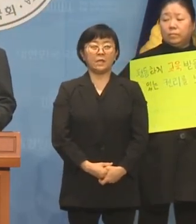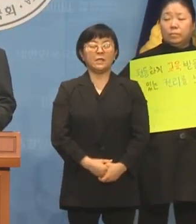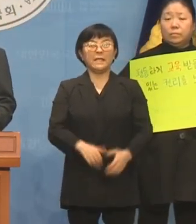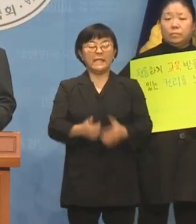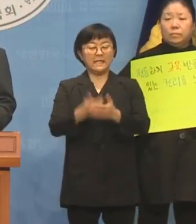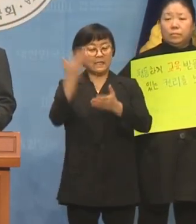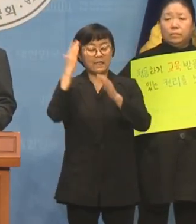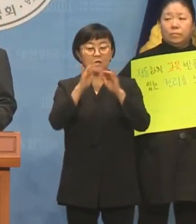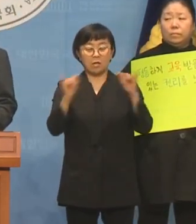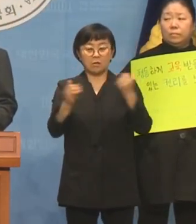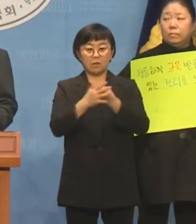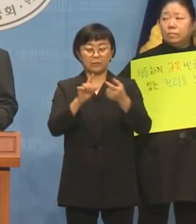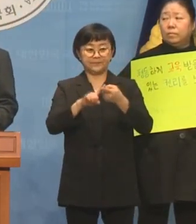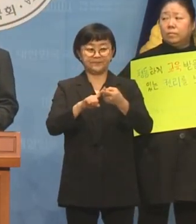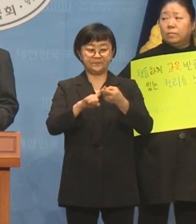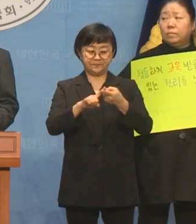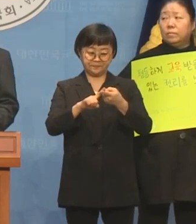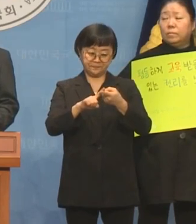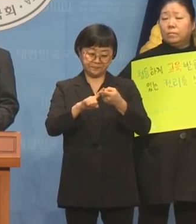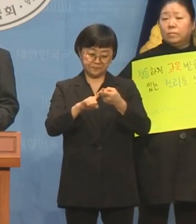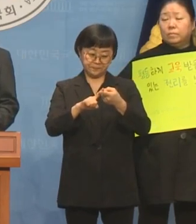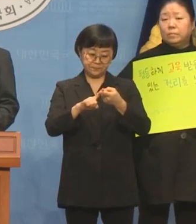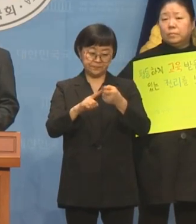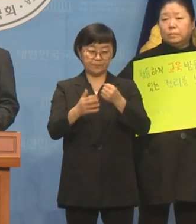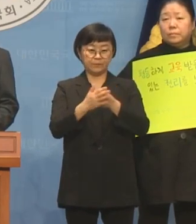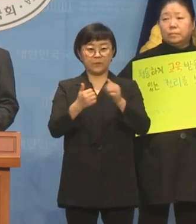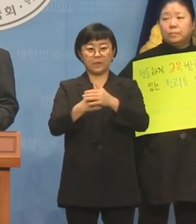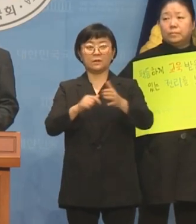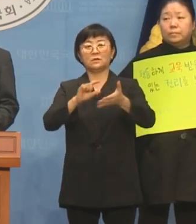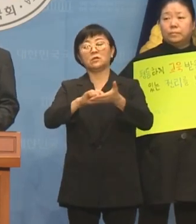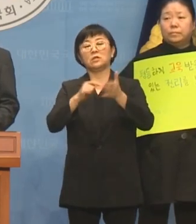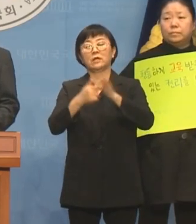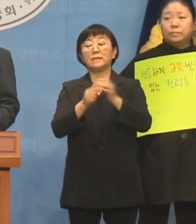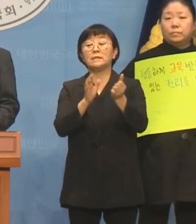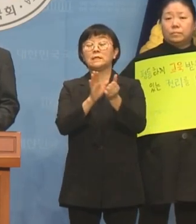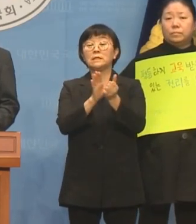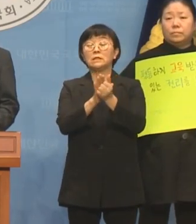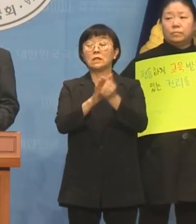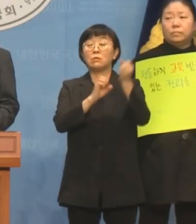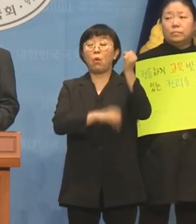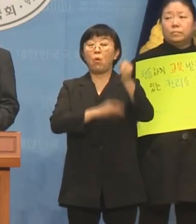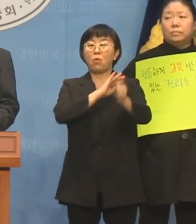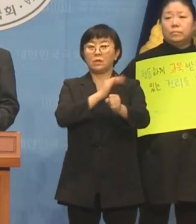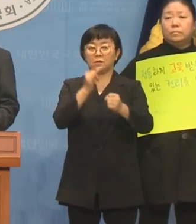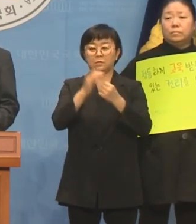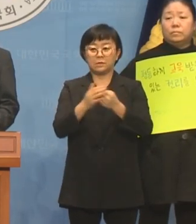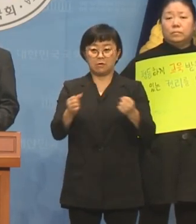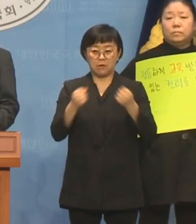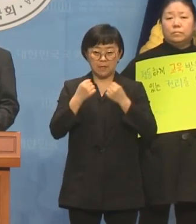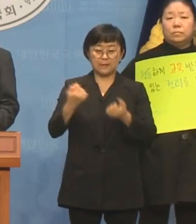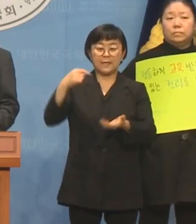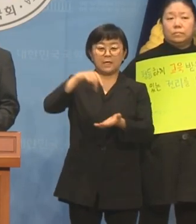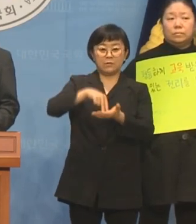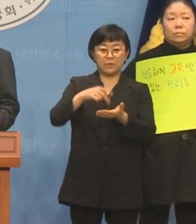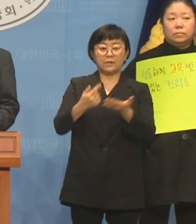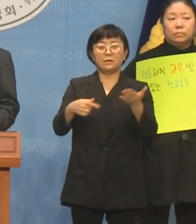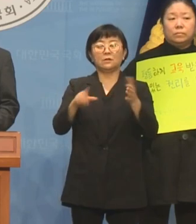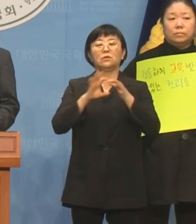경계선 지능인은 적절한 지원으로 기본권이 보장된다면 건강한 자립을 통해 우리 사회의